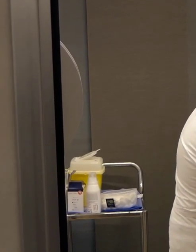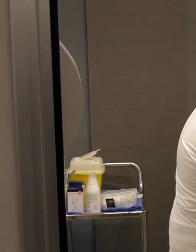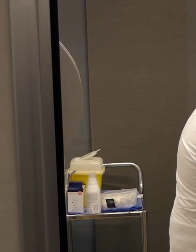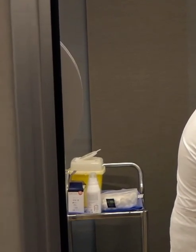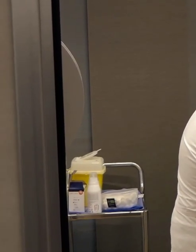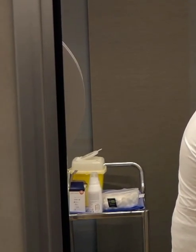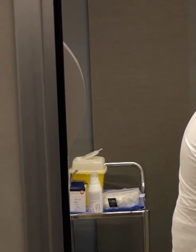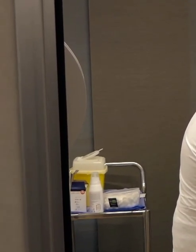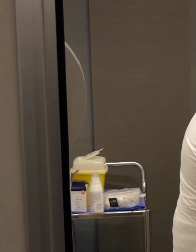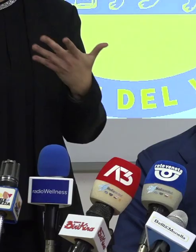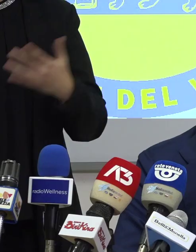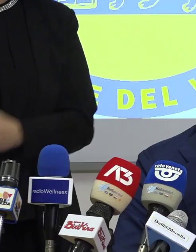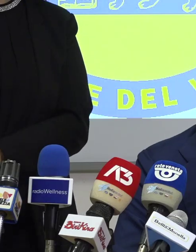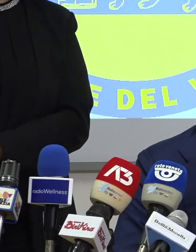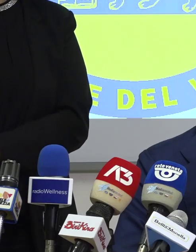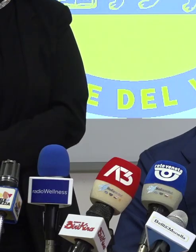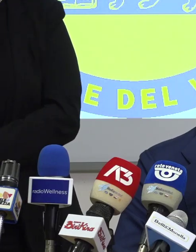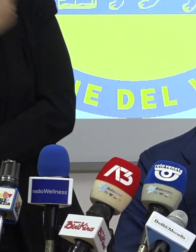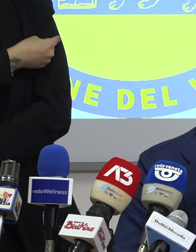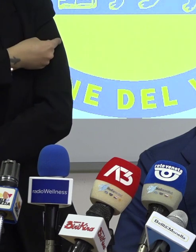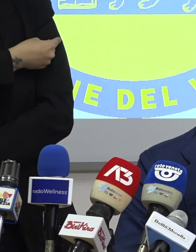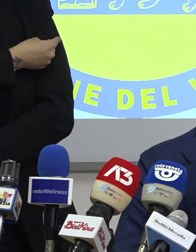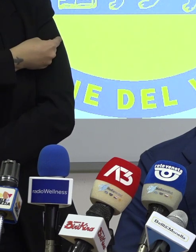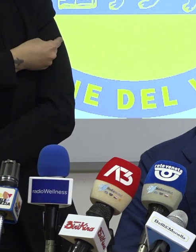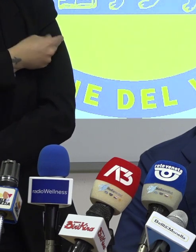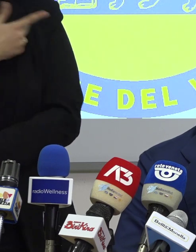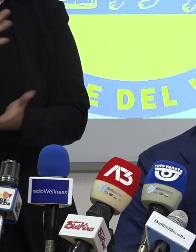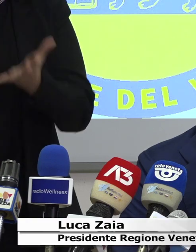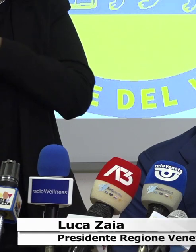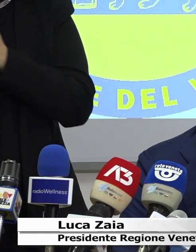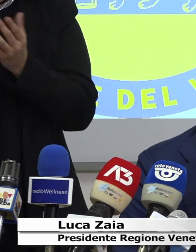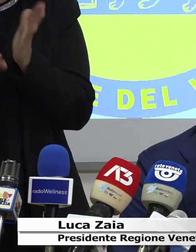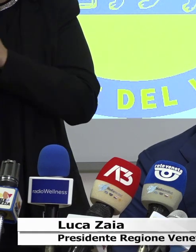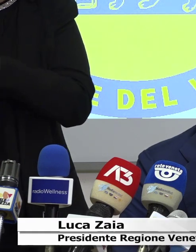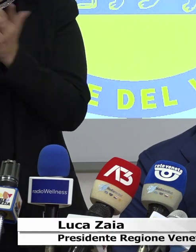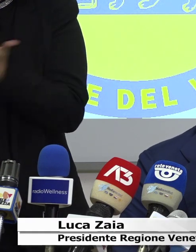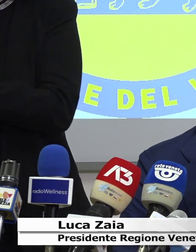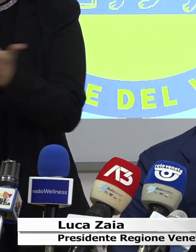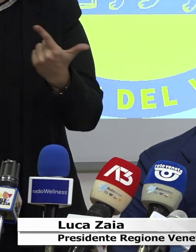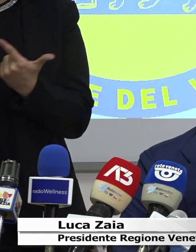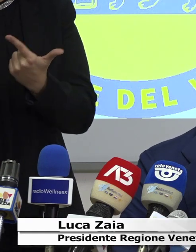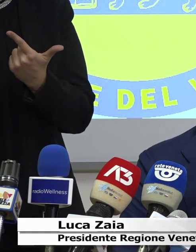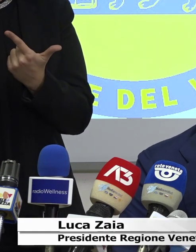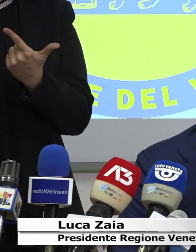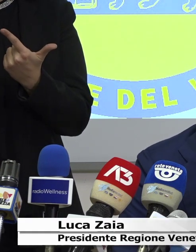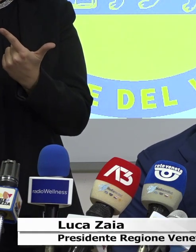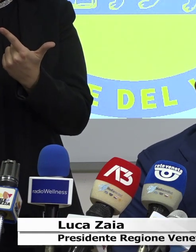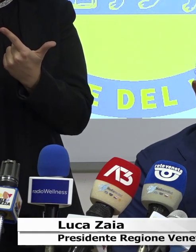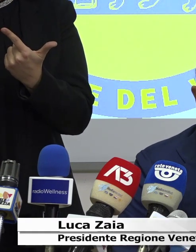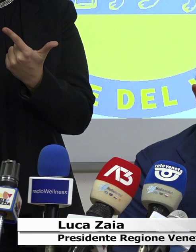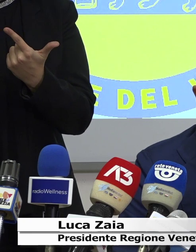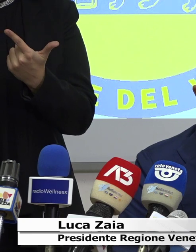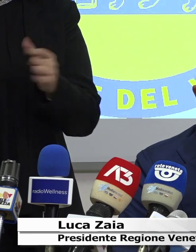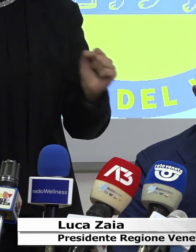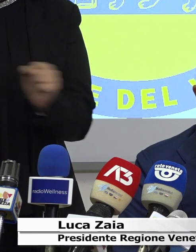abbiamo altre luci in fondo al tunnel. Non possiamo sperare che questo tema si risolva